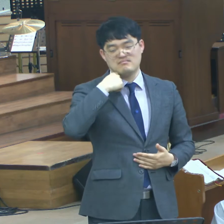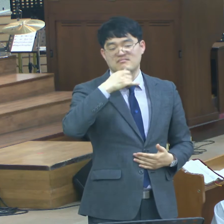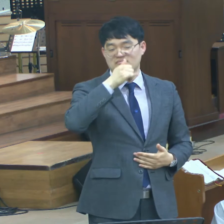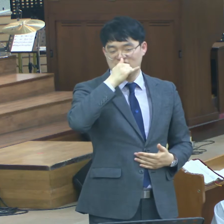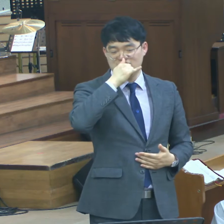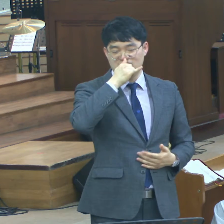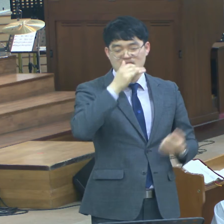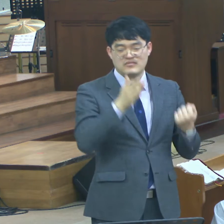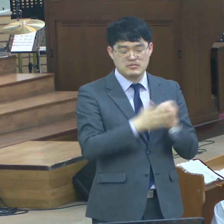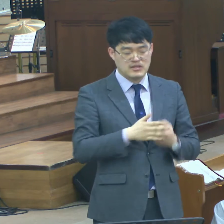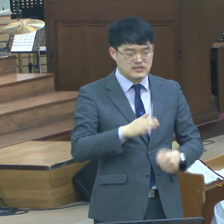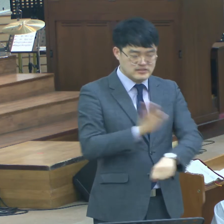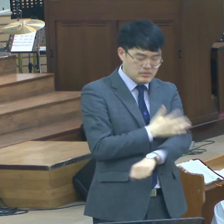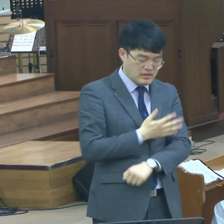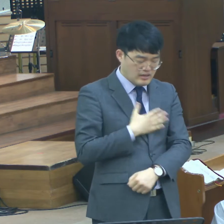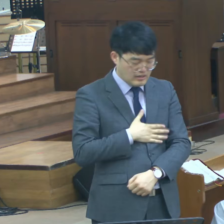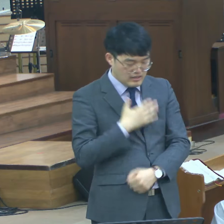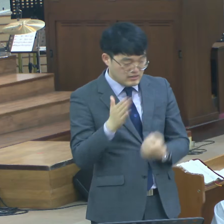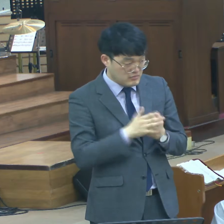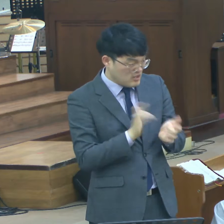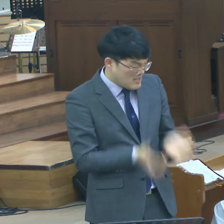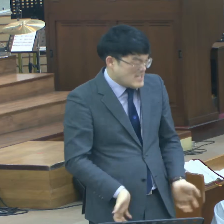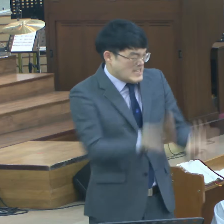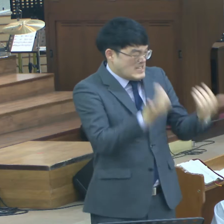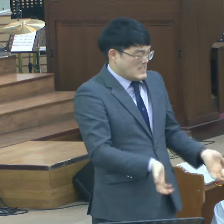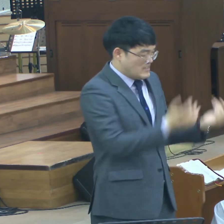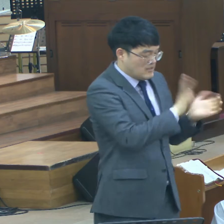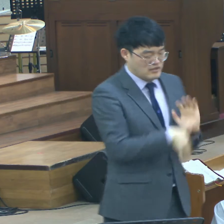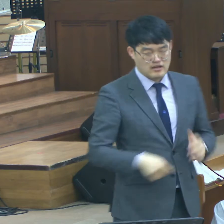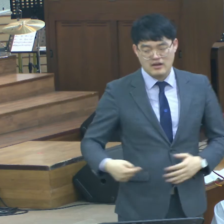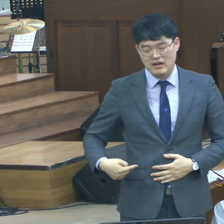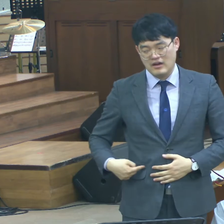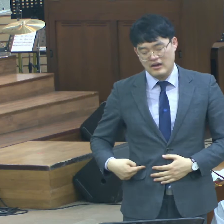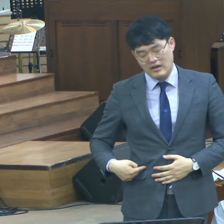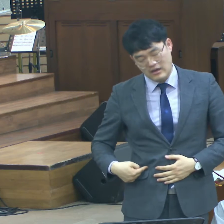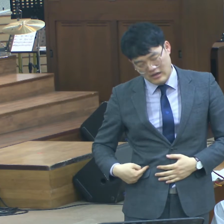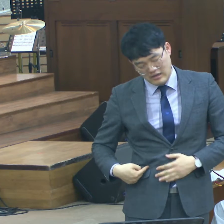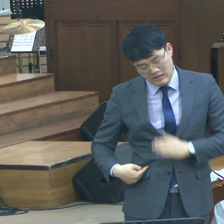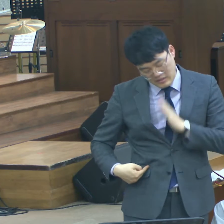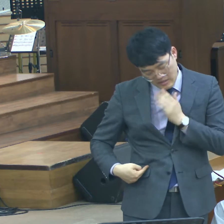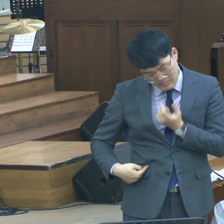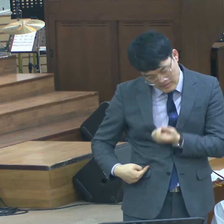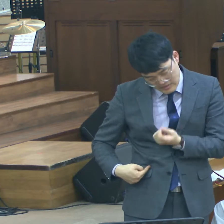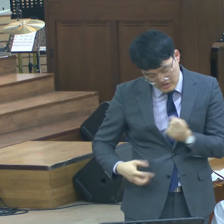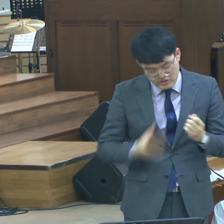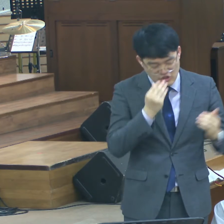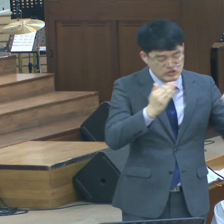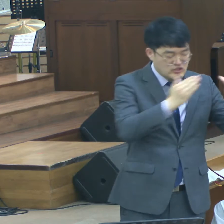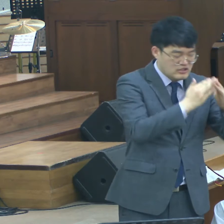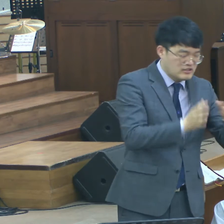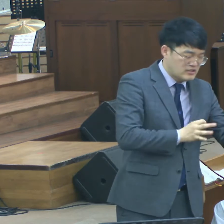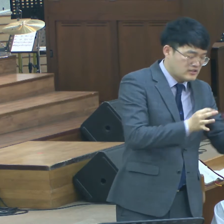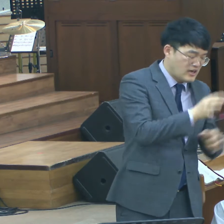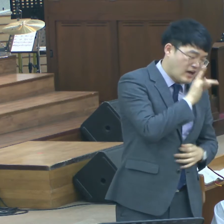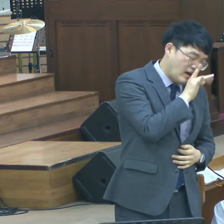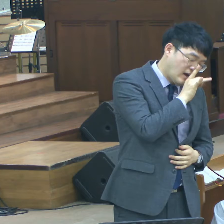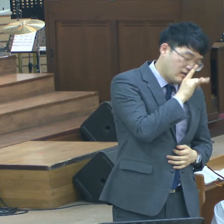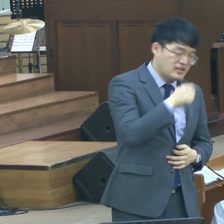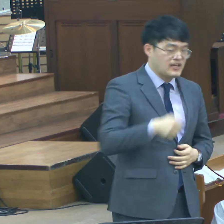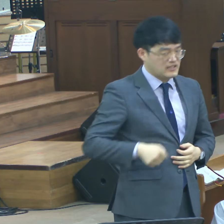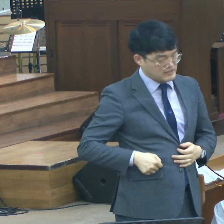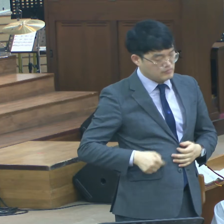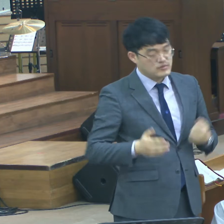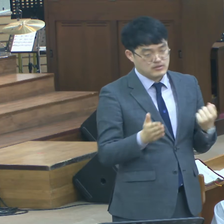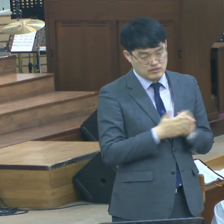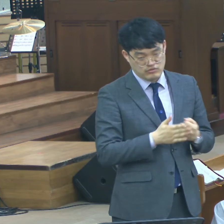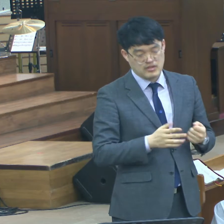막 감정적으로 막 둘러엎을 때 우리가 성전에서 이건 아닌데, 이게 양심이 많아요. 양심. 두